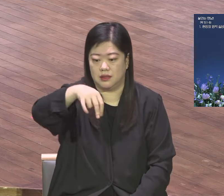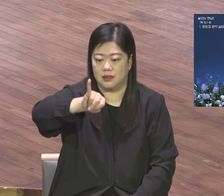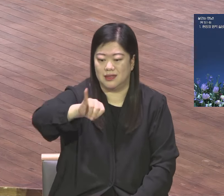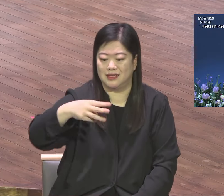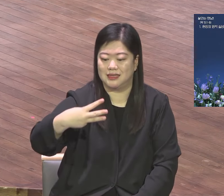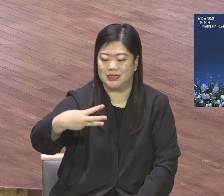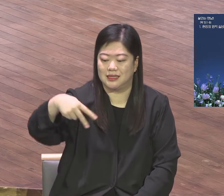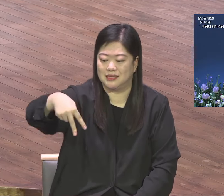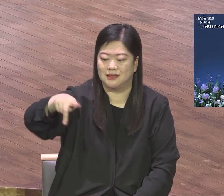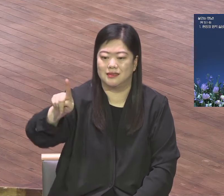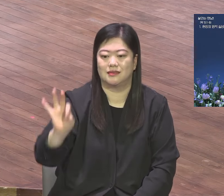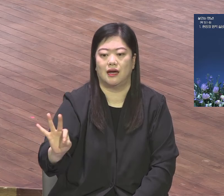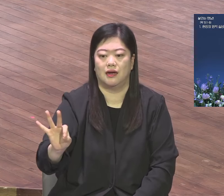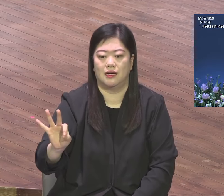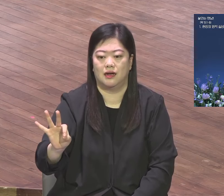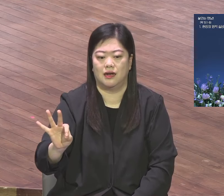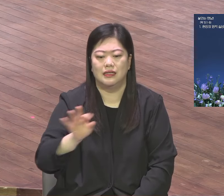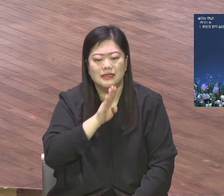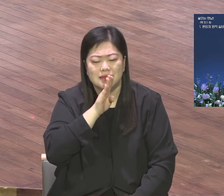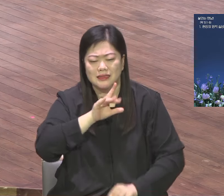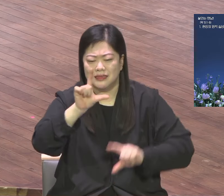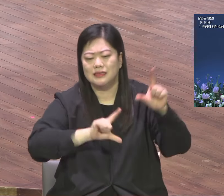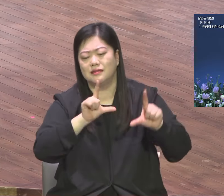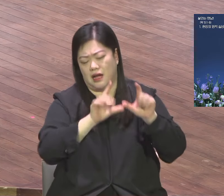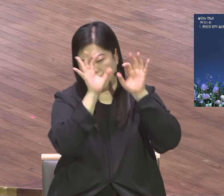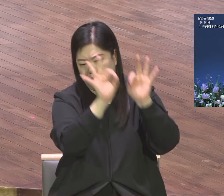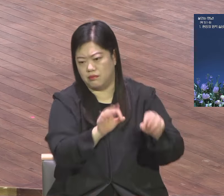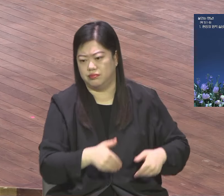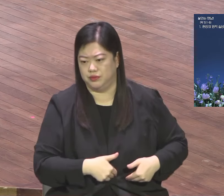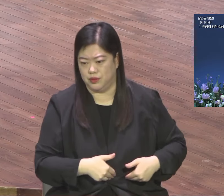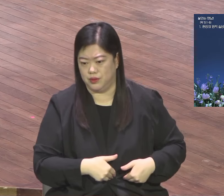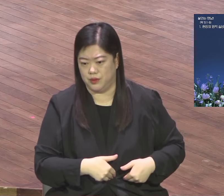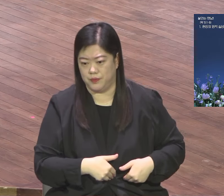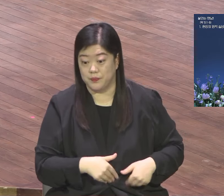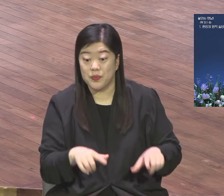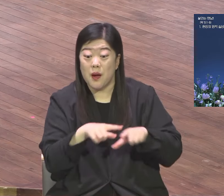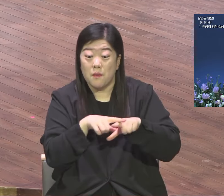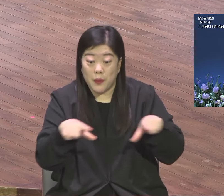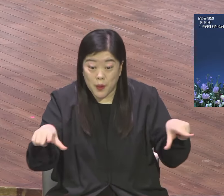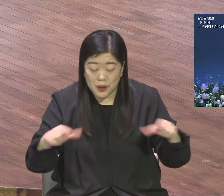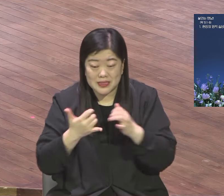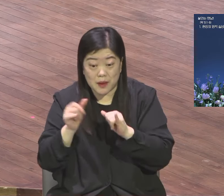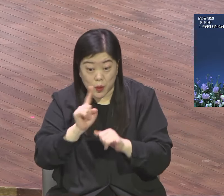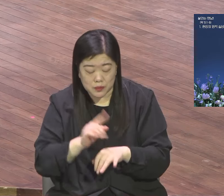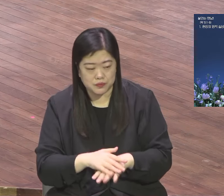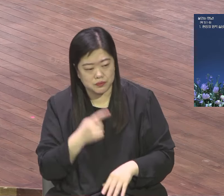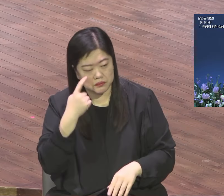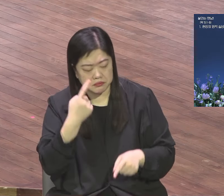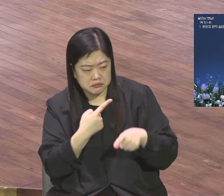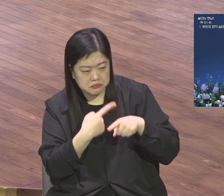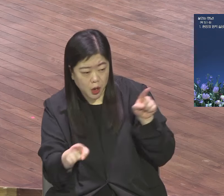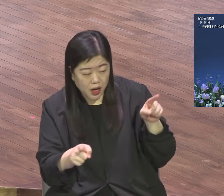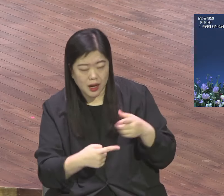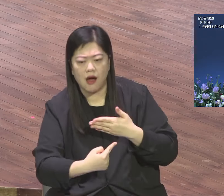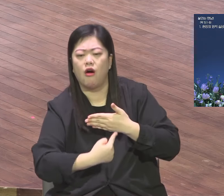문제 사건 오면 자기 감정, 자기 생각, 육신의 눈으로 해석하고 판단하고 결정 내릴